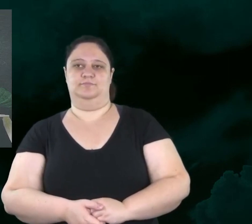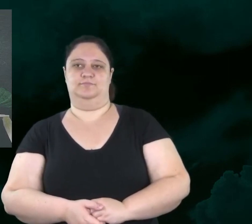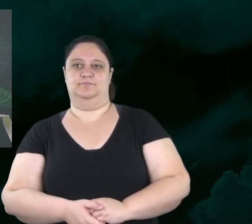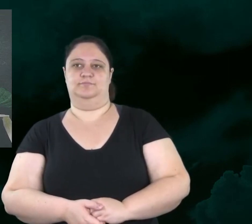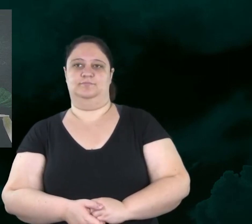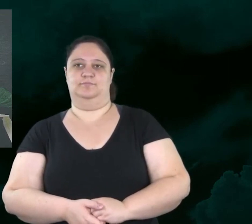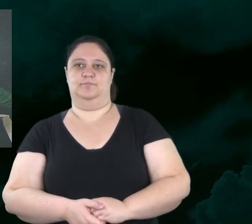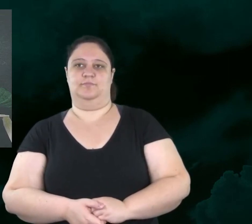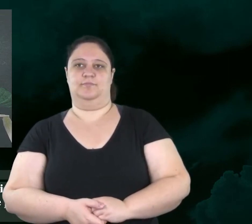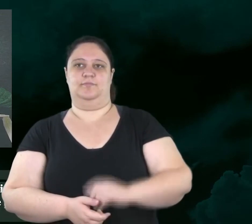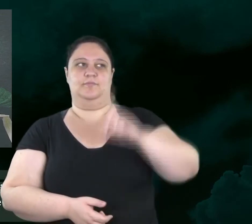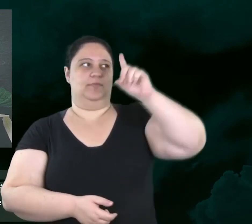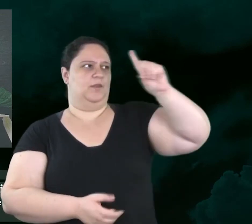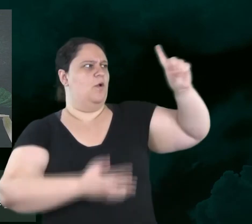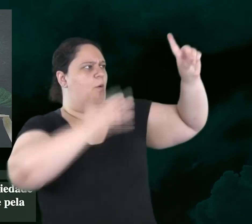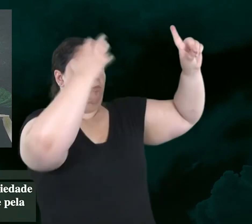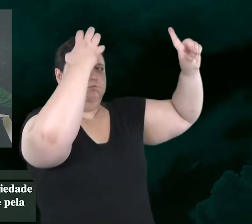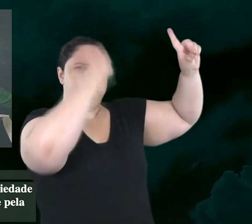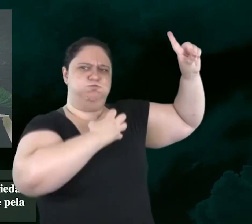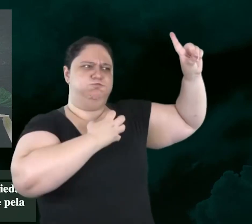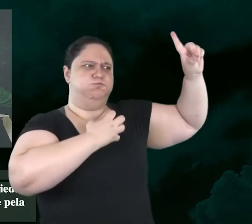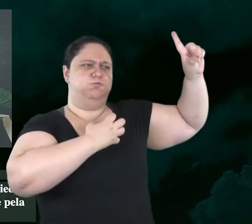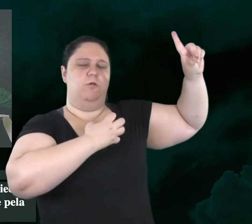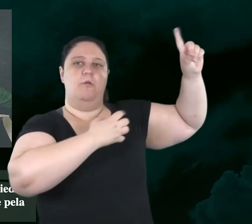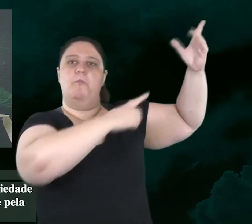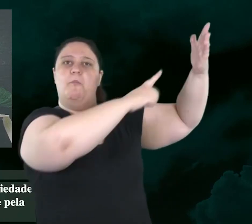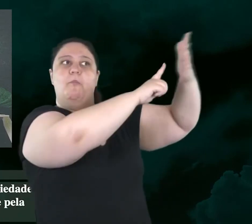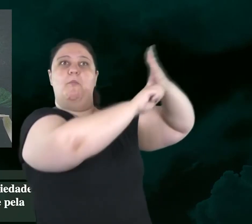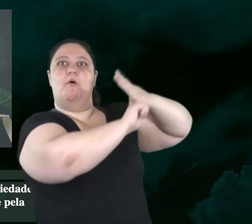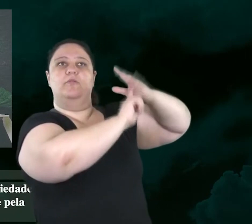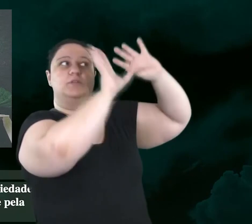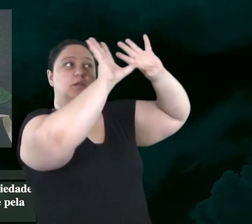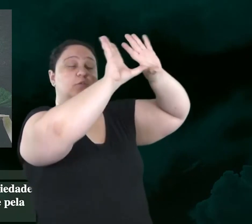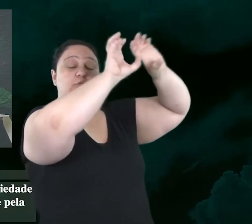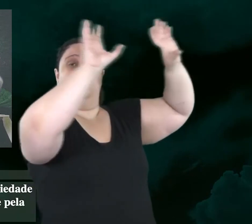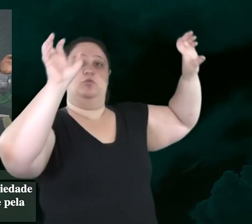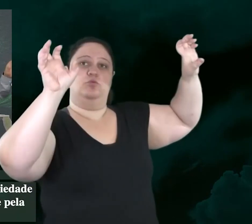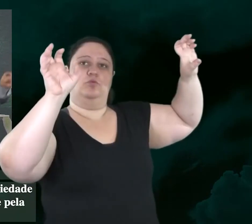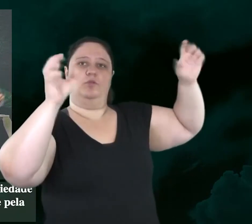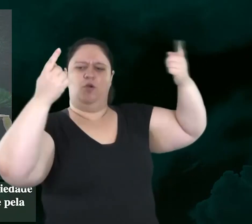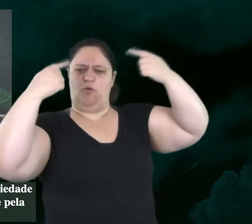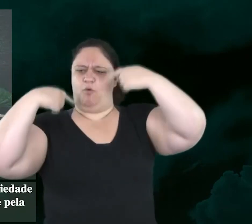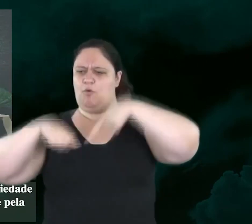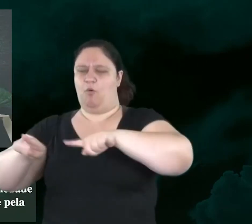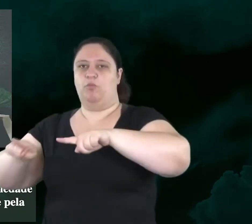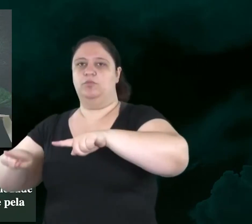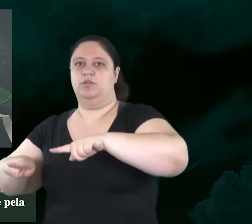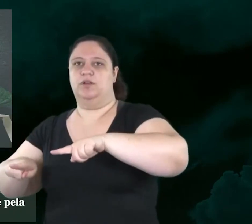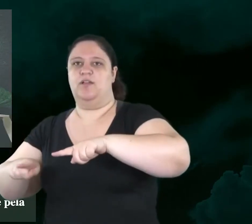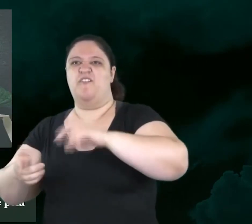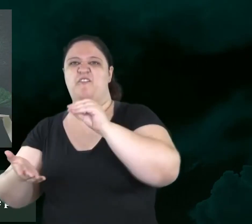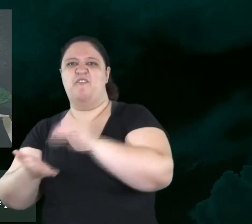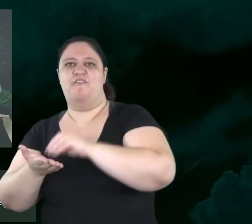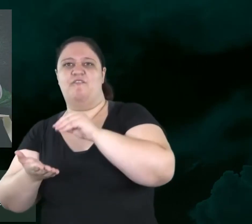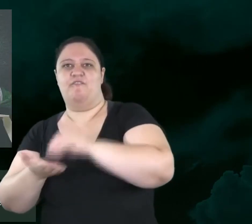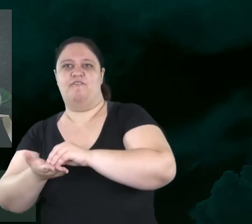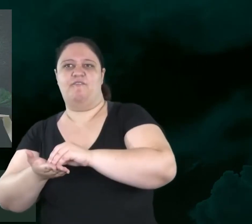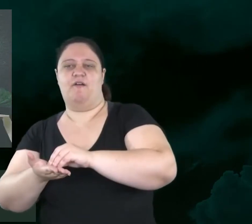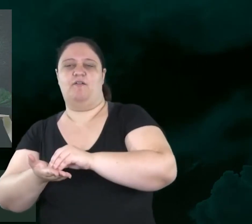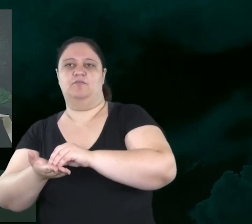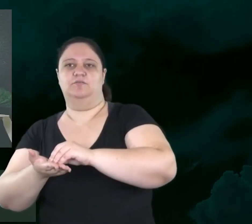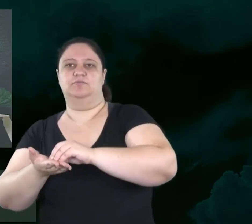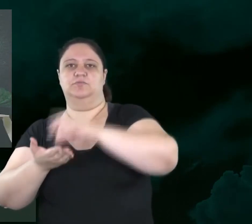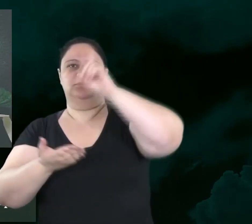A ira de Deus se revela do céu contra toda impiedade e perversão